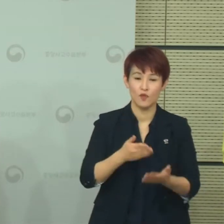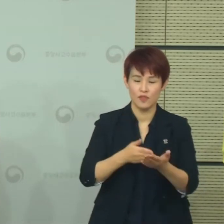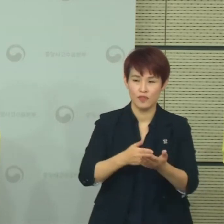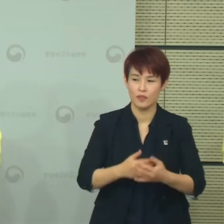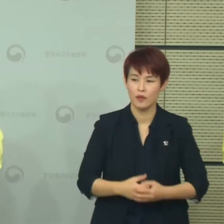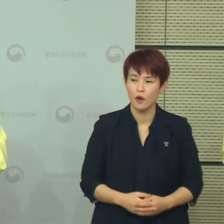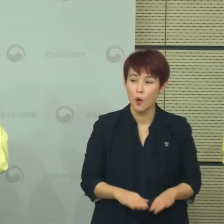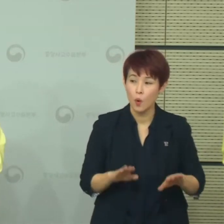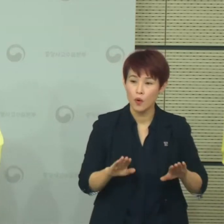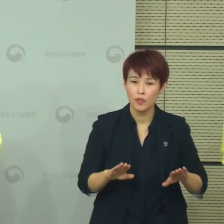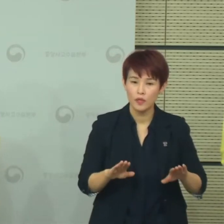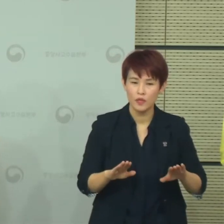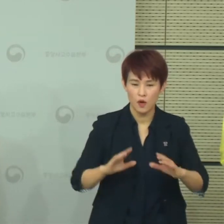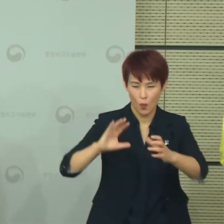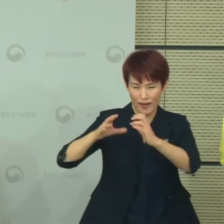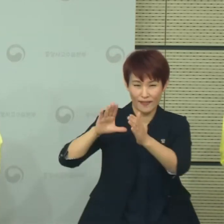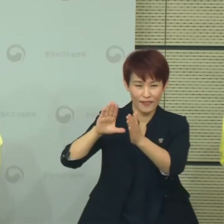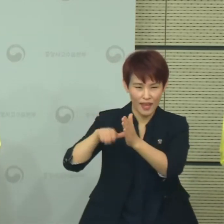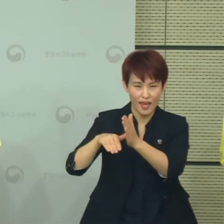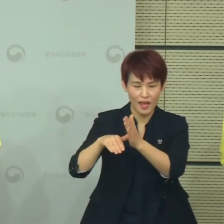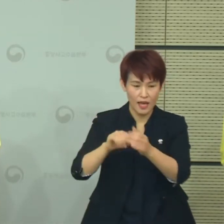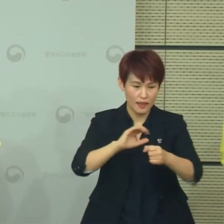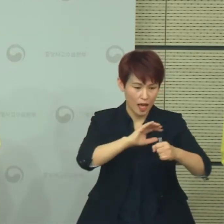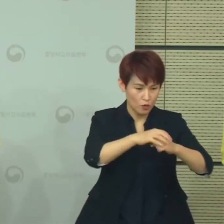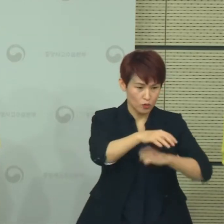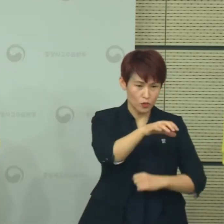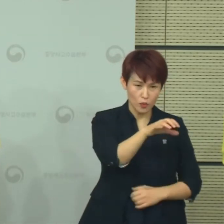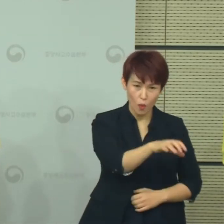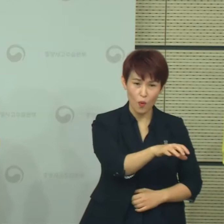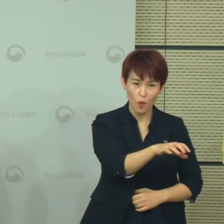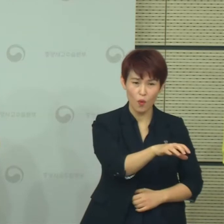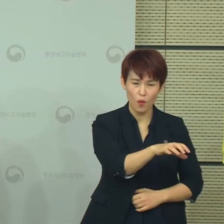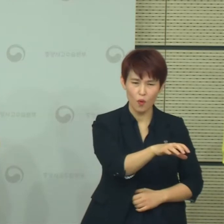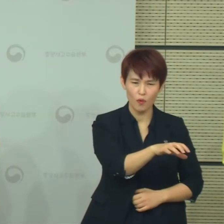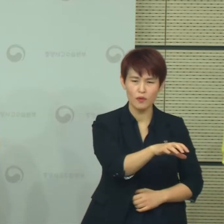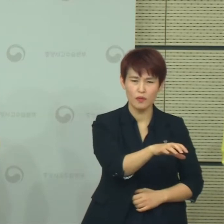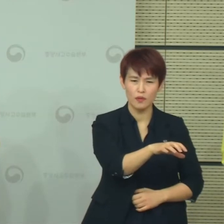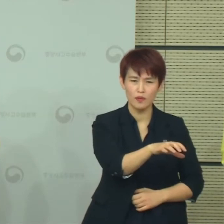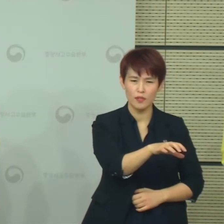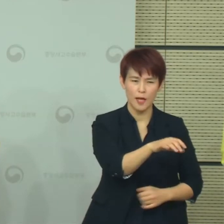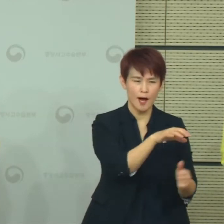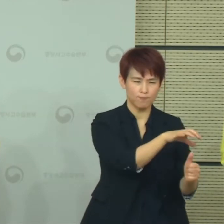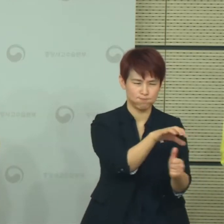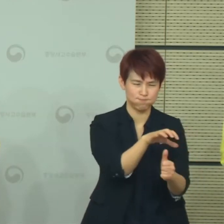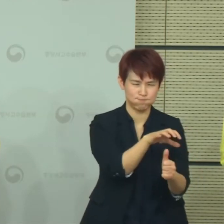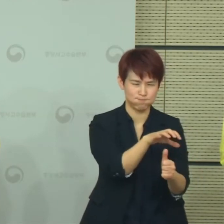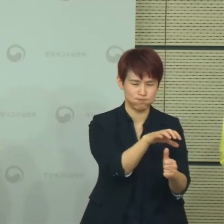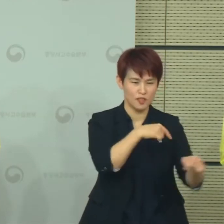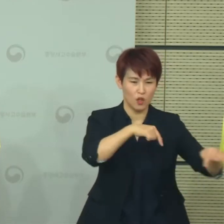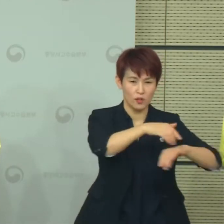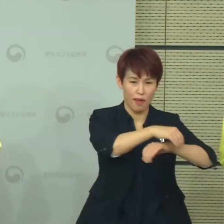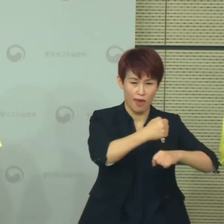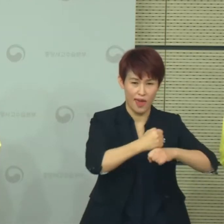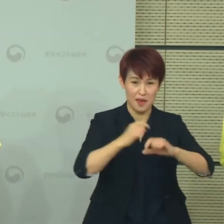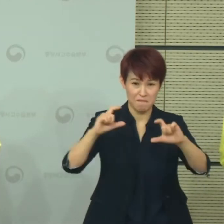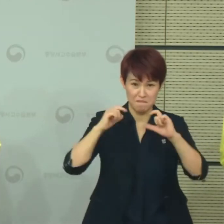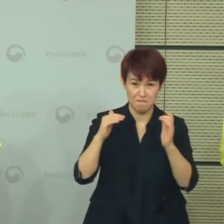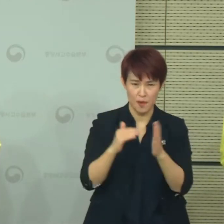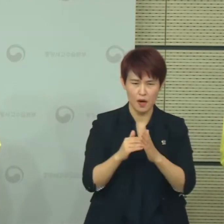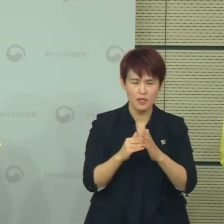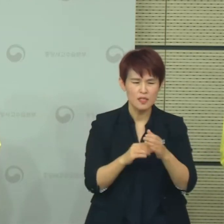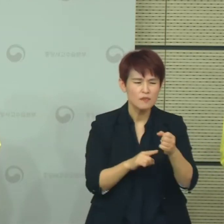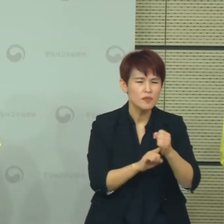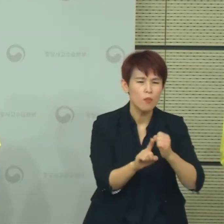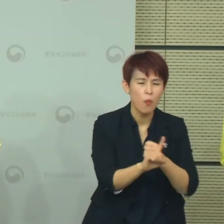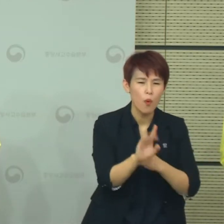오늘 당정 회의에서 대구에서는 이제 최대한의 봉쇄 정책을 시행한다고 하셨는데 정확한 의미가